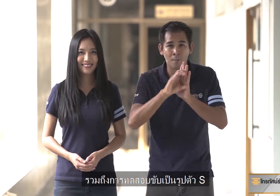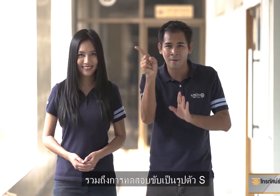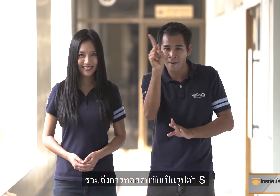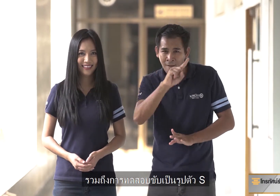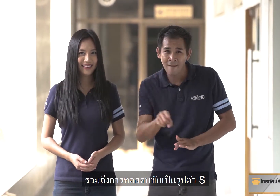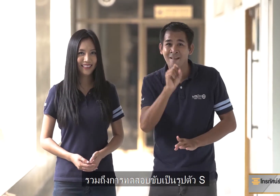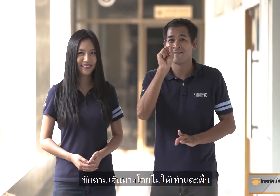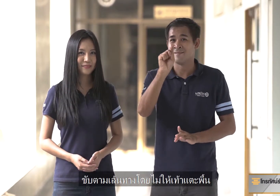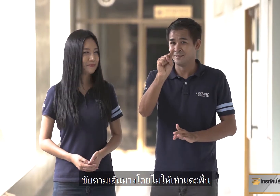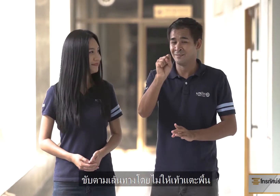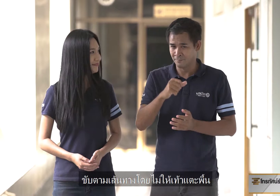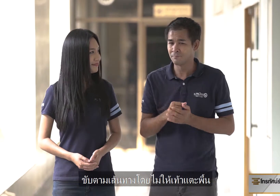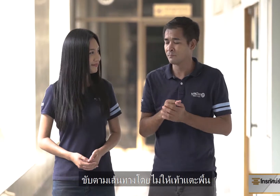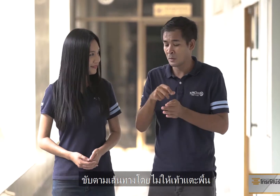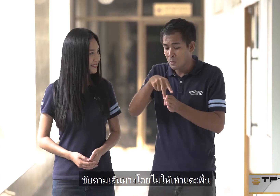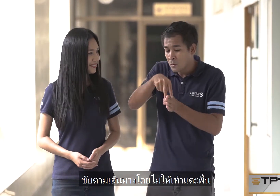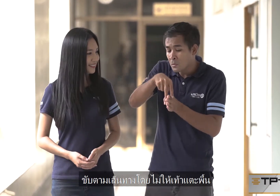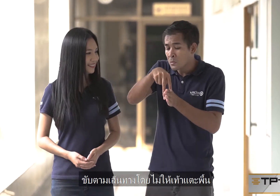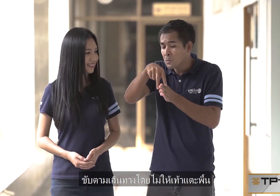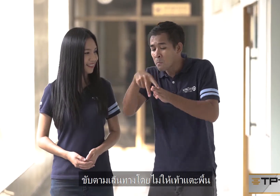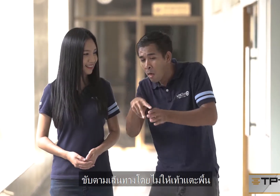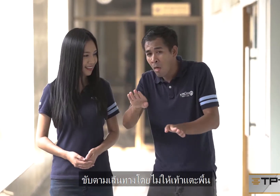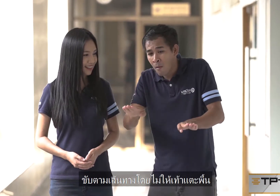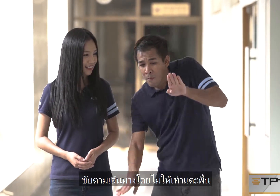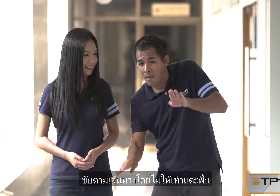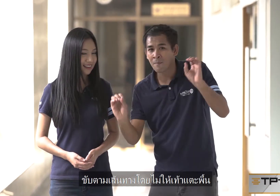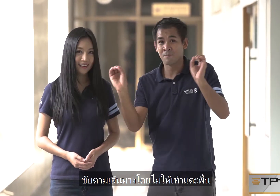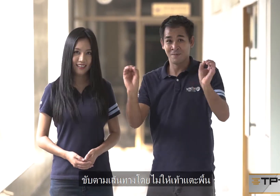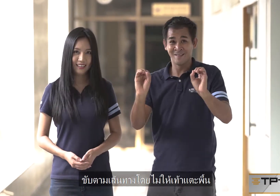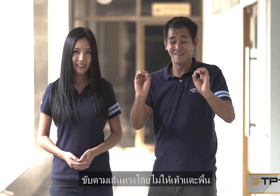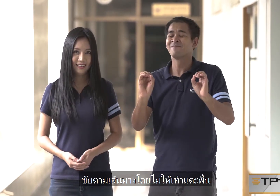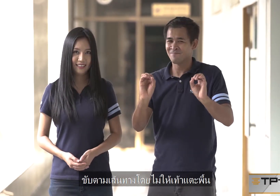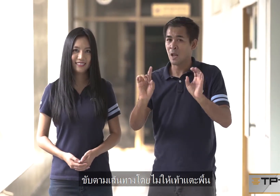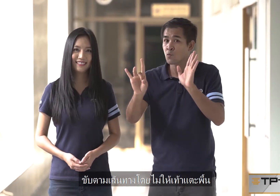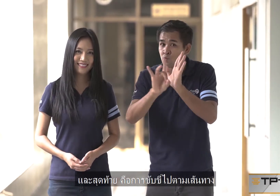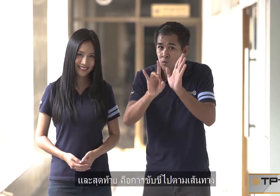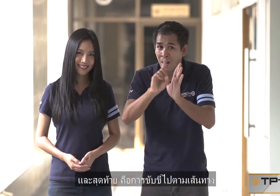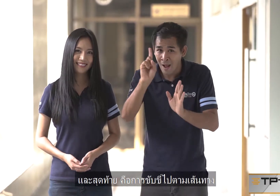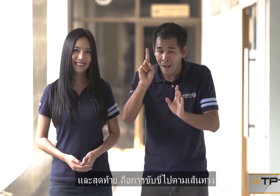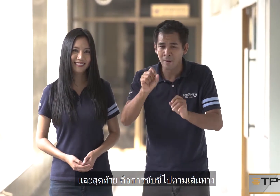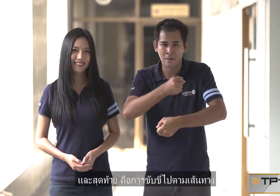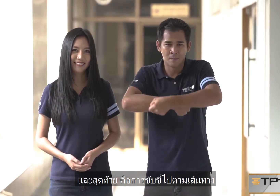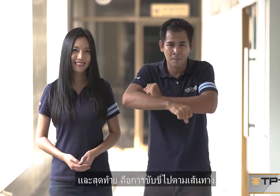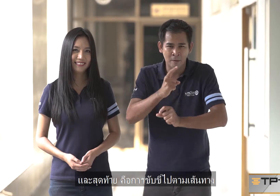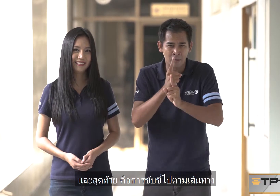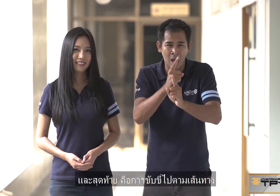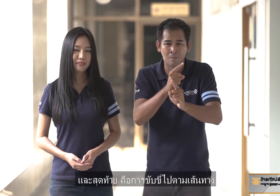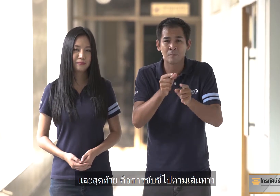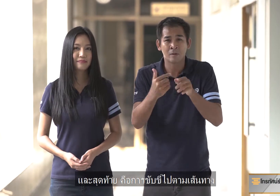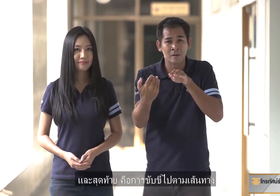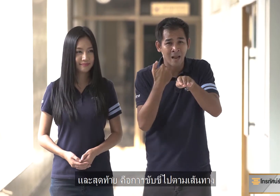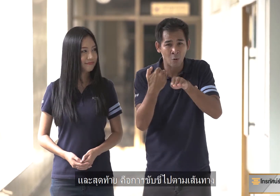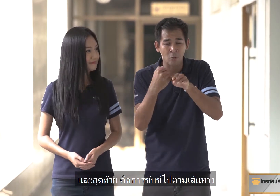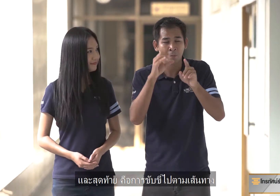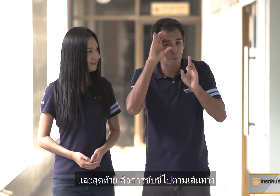S ขับตามเส้นทางโดยไม่ให้เท้าแตะพื้นและสุดท้ายคือการขับ